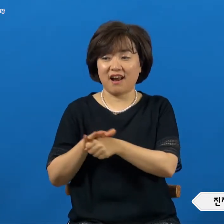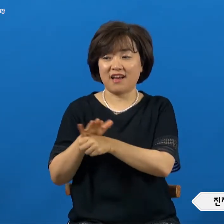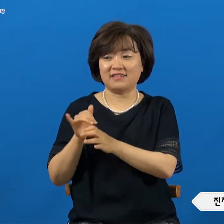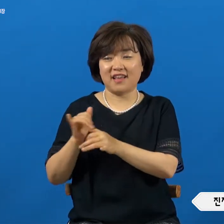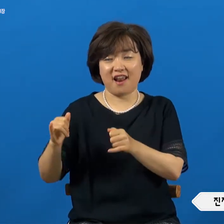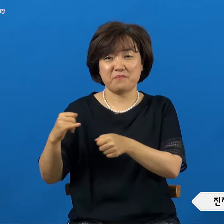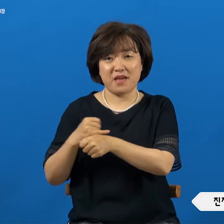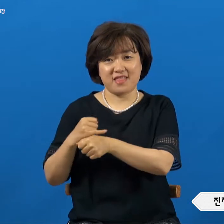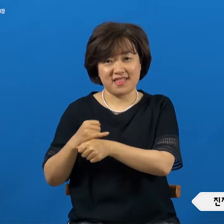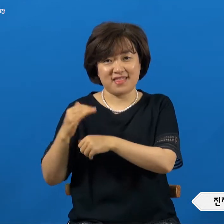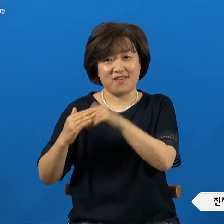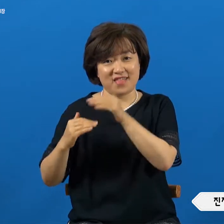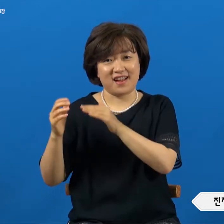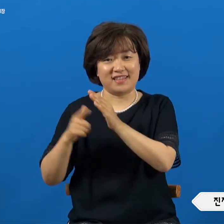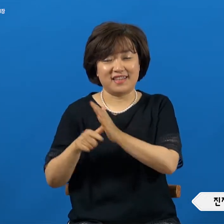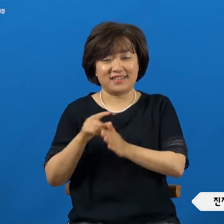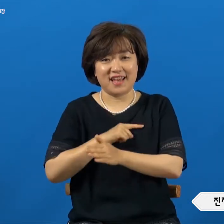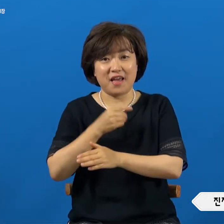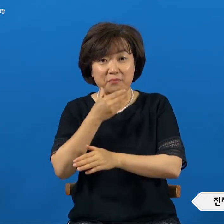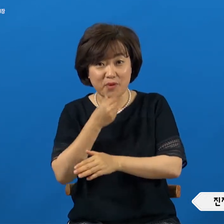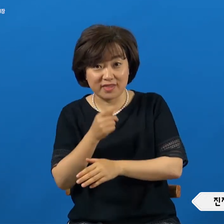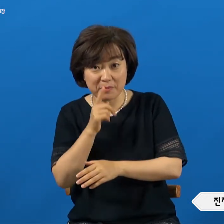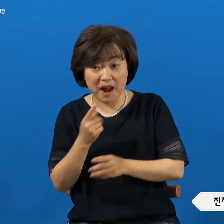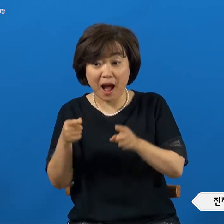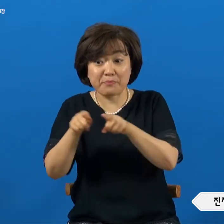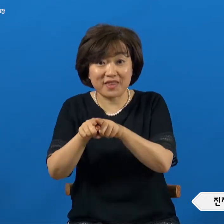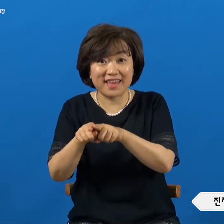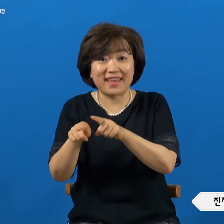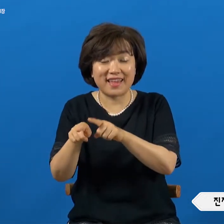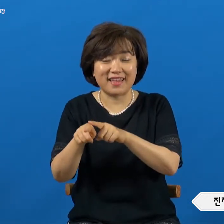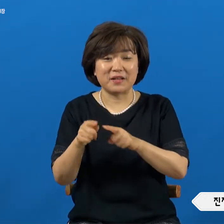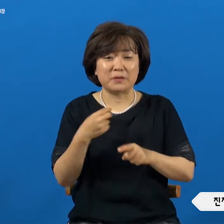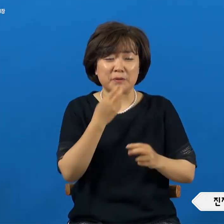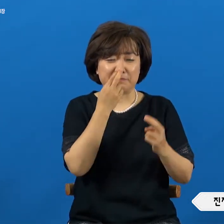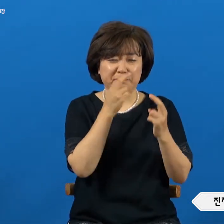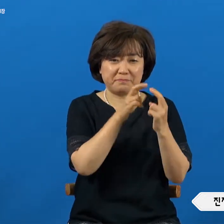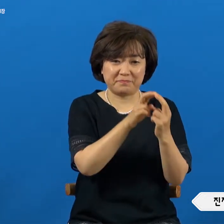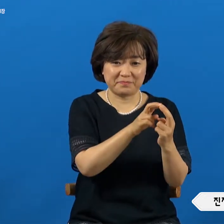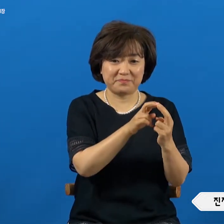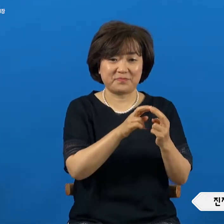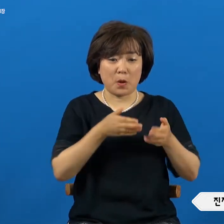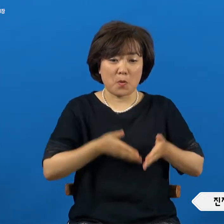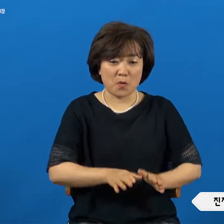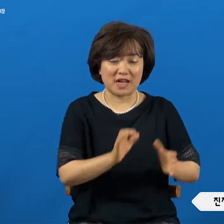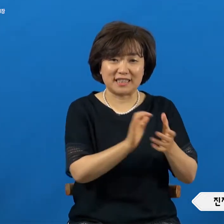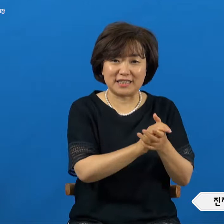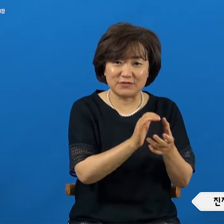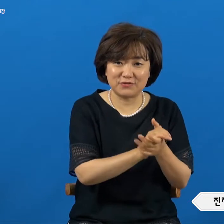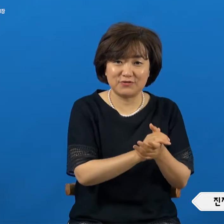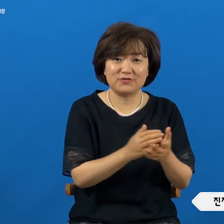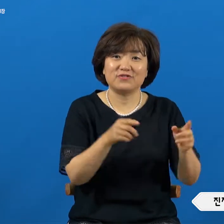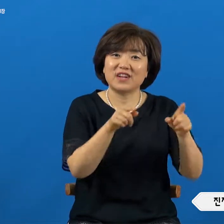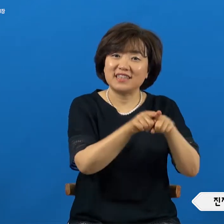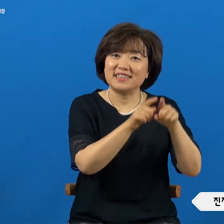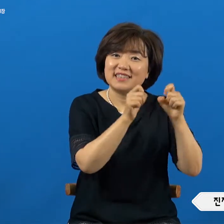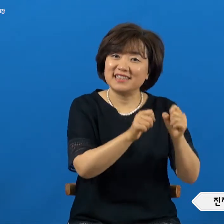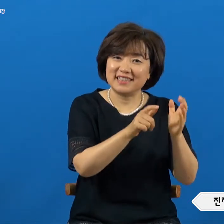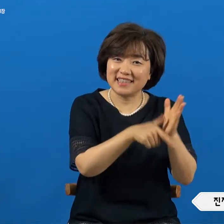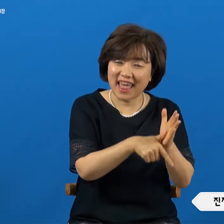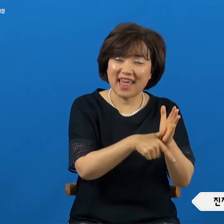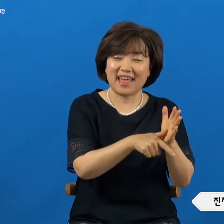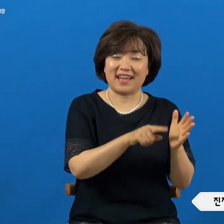때가 가장 행복했다고 이야기하고, 또 가장 친하고 고향 친구들과 함께 있던